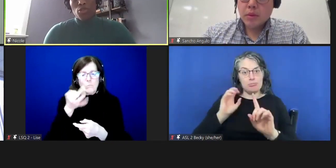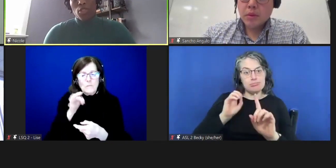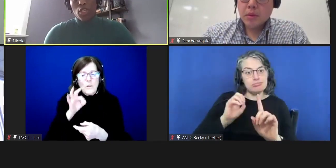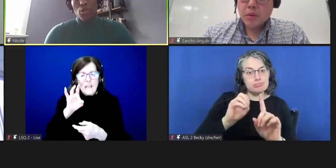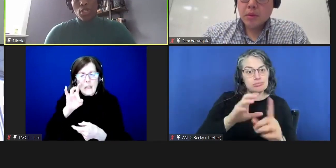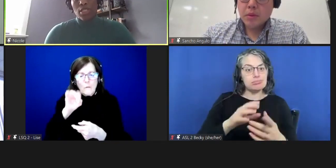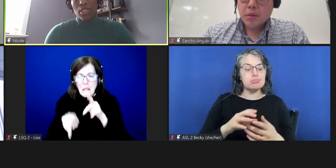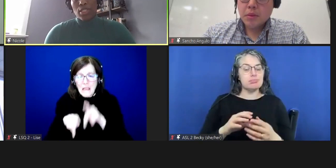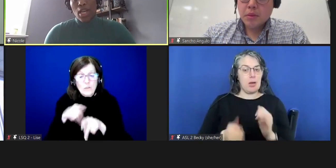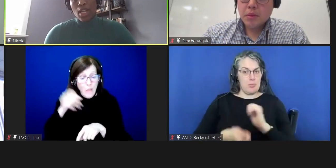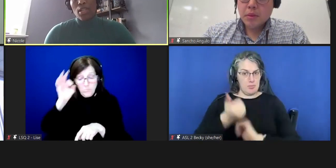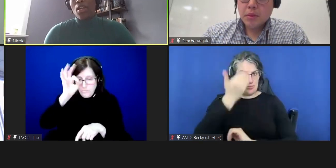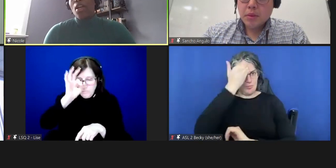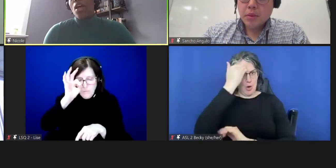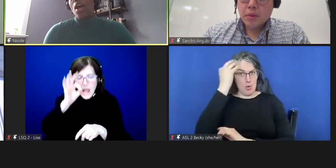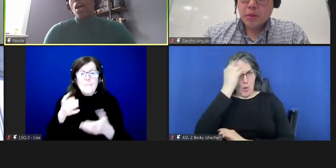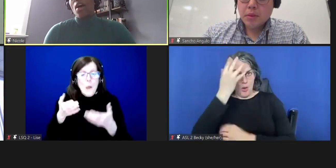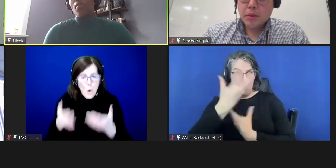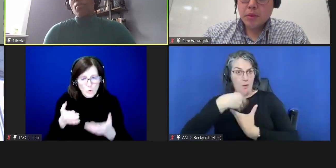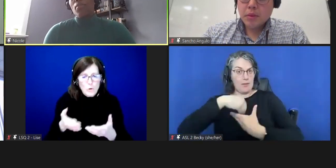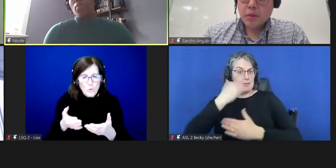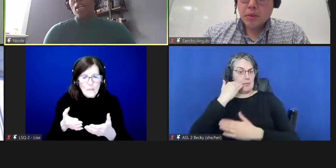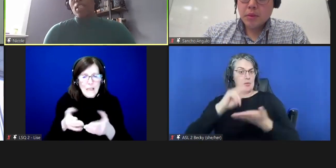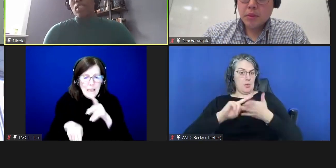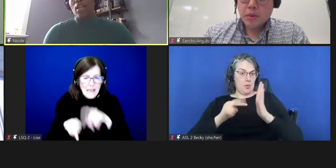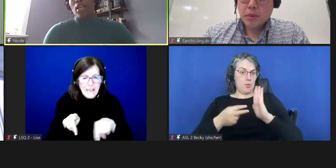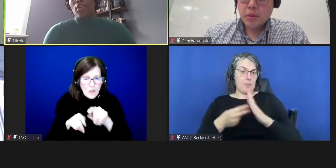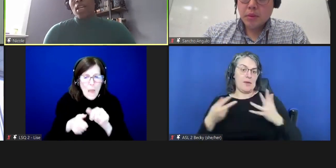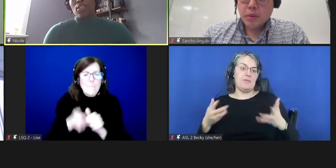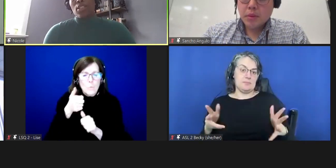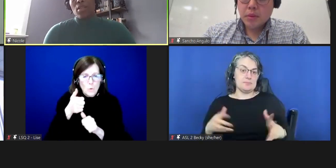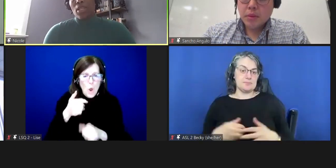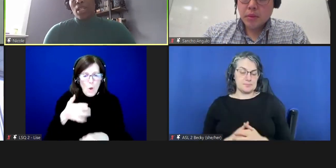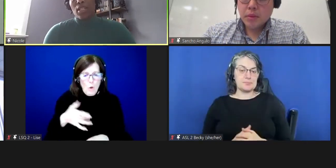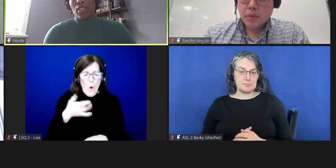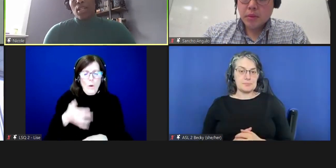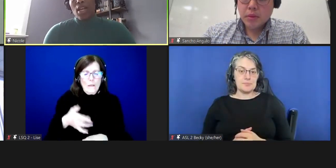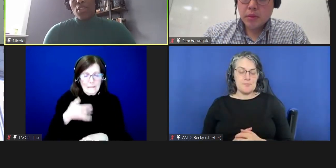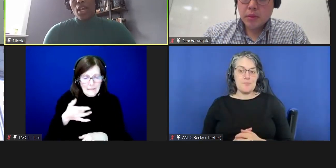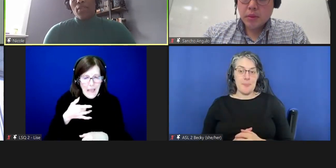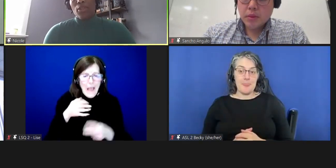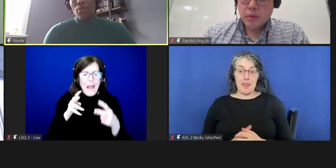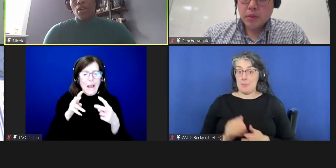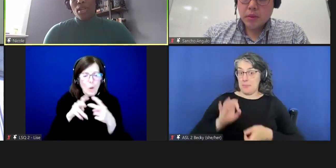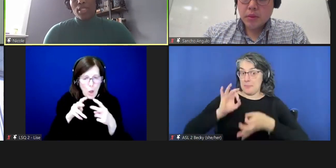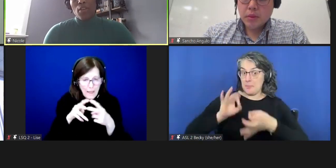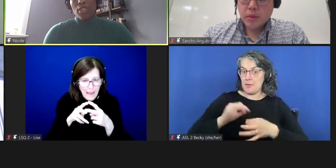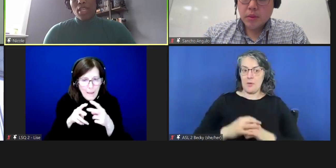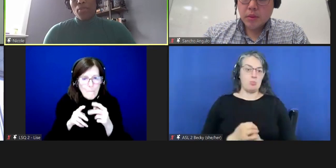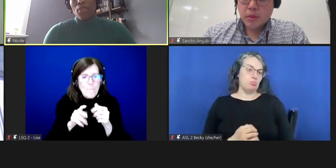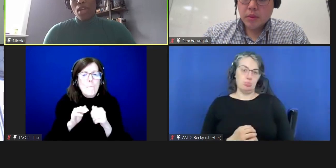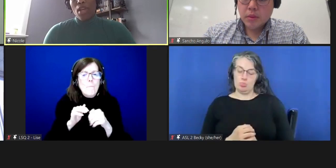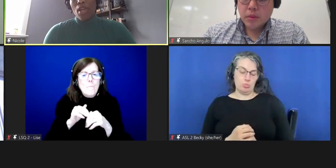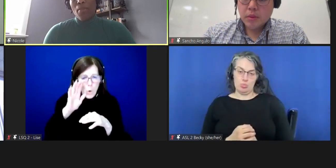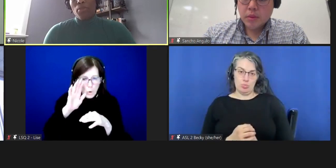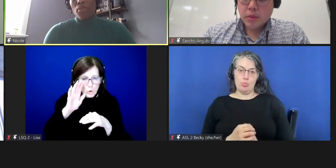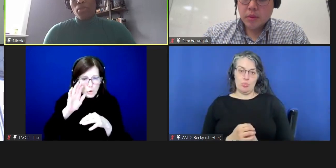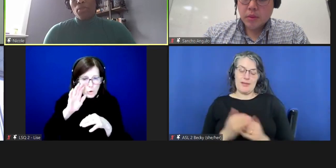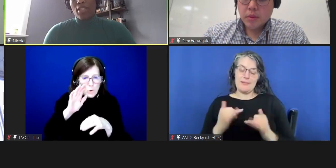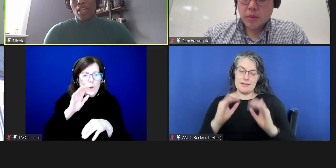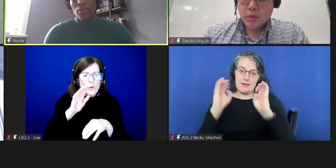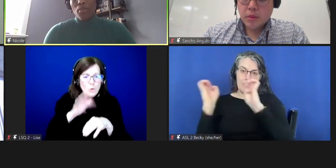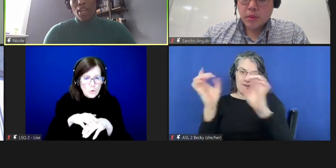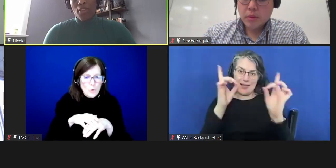plus conscients de la chose. Et des choses sont entreprises aussi pour les incorporer à la société. Mais tout ça, moi,